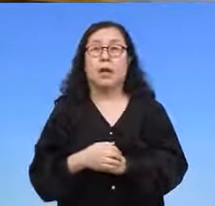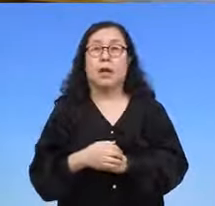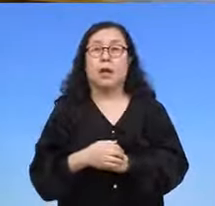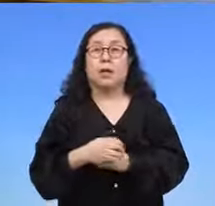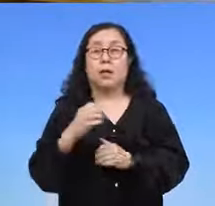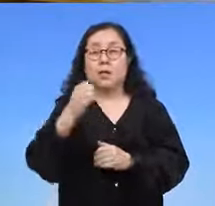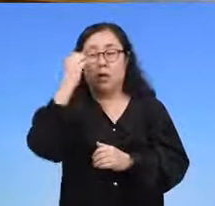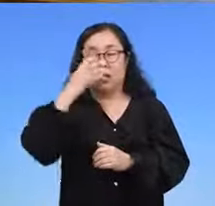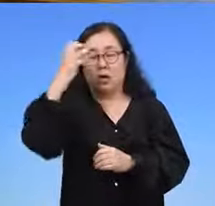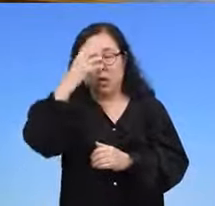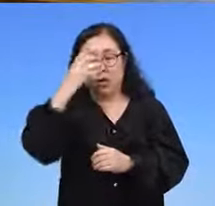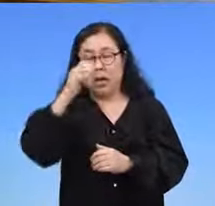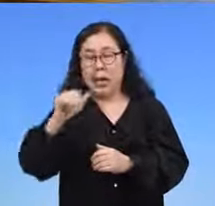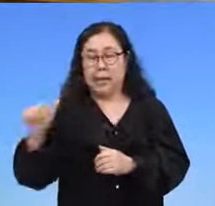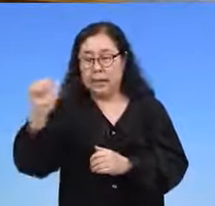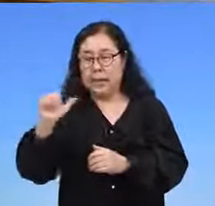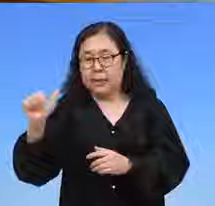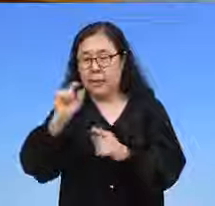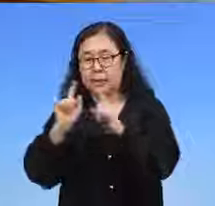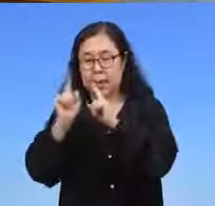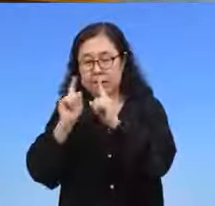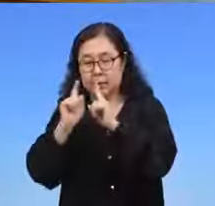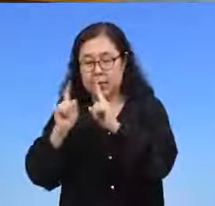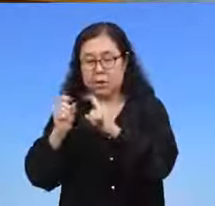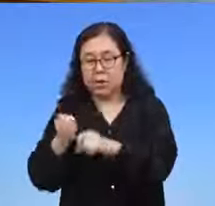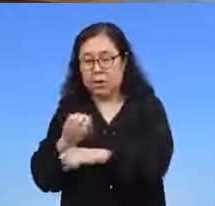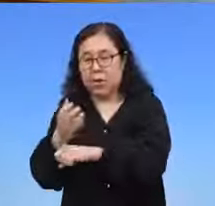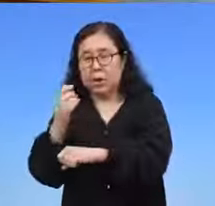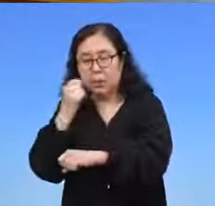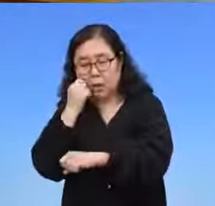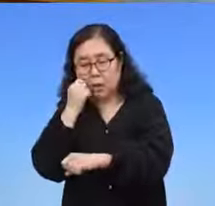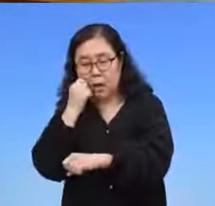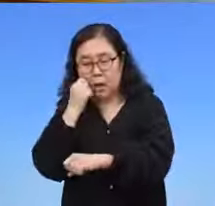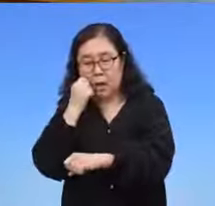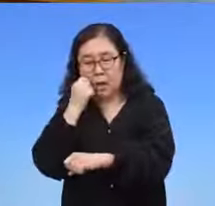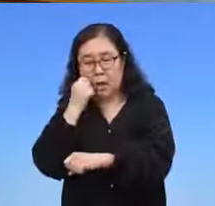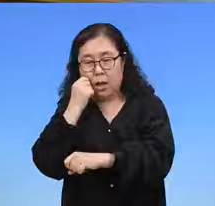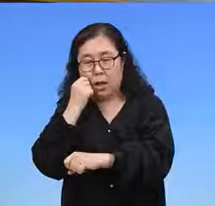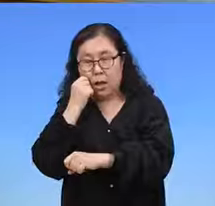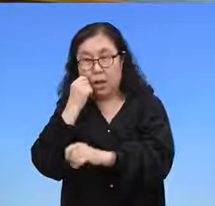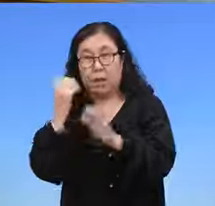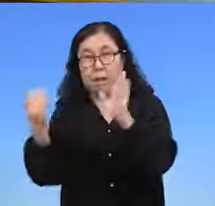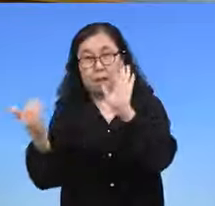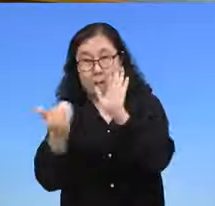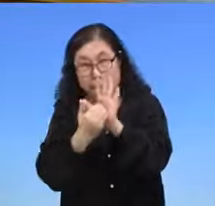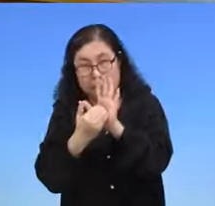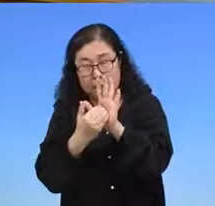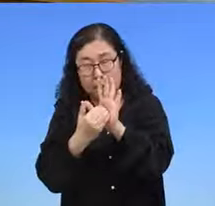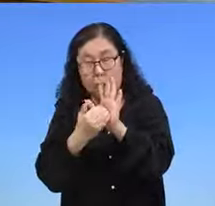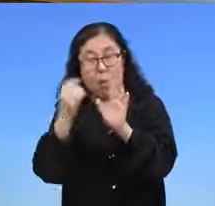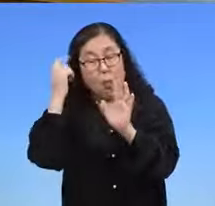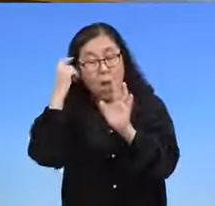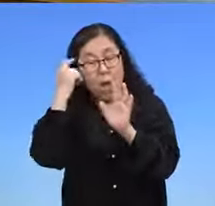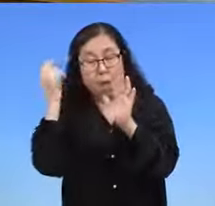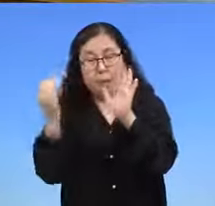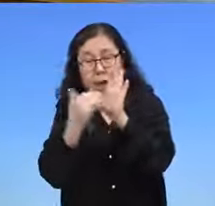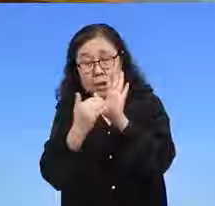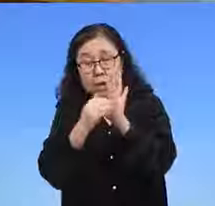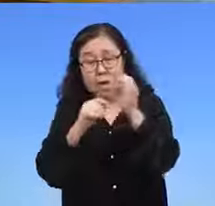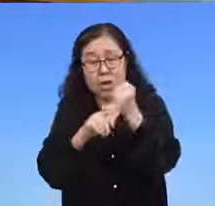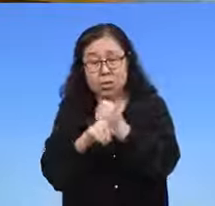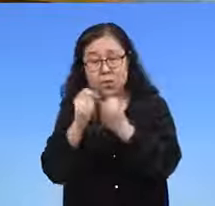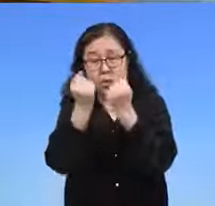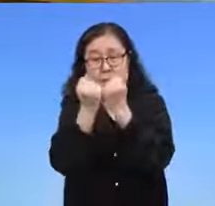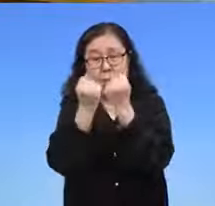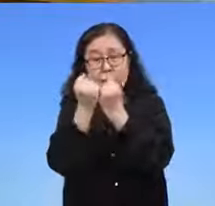없습니다. 성령이 아시아에서 말씀을 전하지 못하게 하시거늘, 아니 왜 막으시느냐고, 이유를 설명해 보시라고,